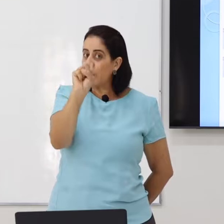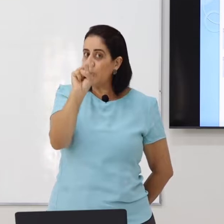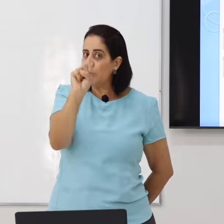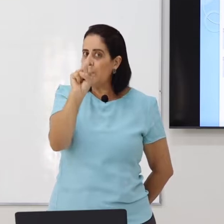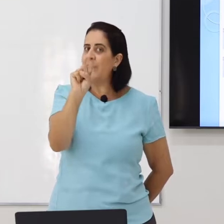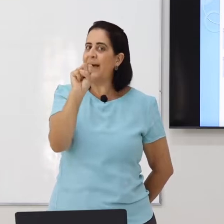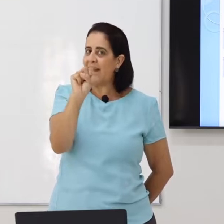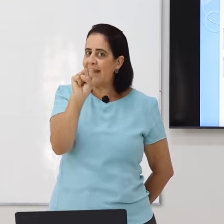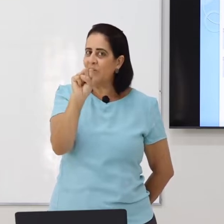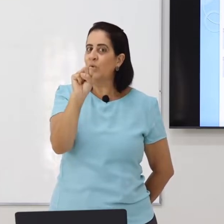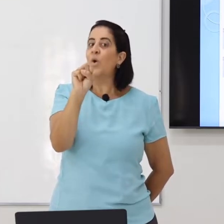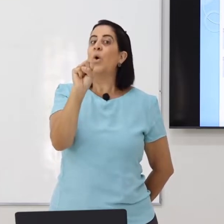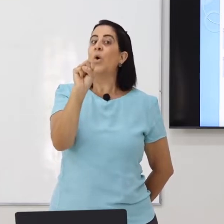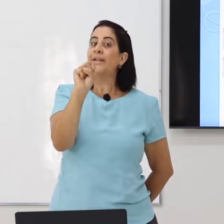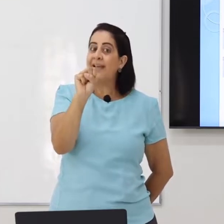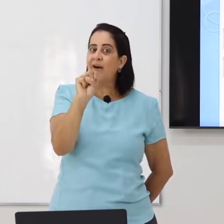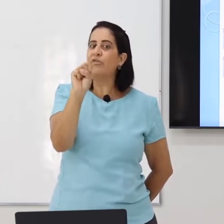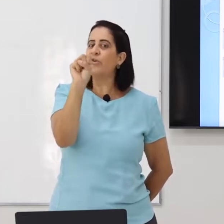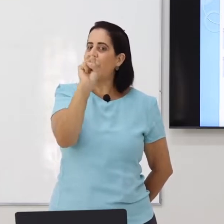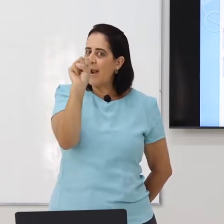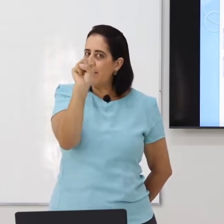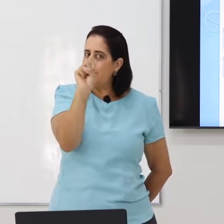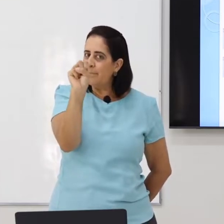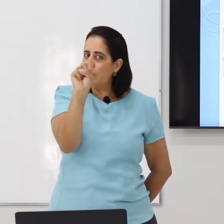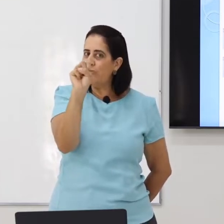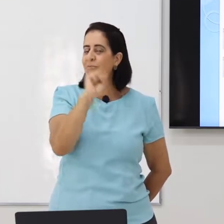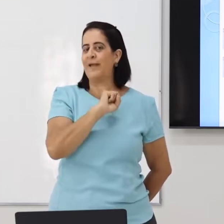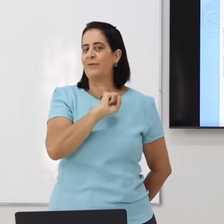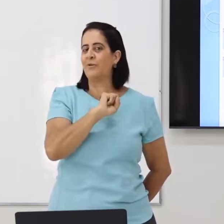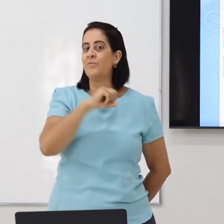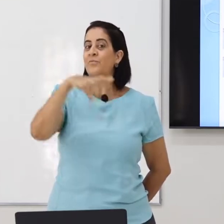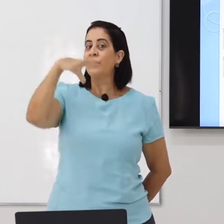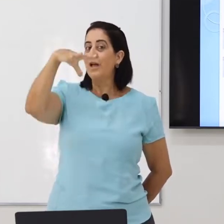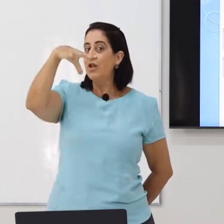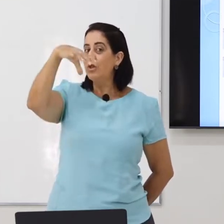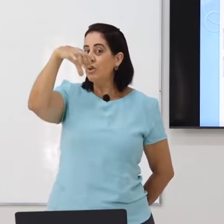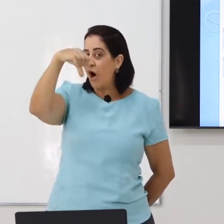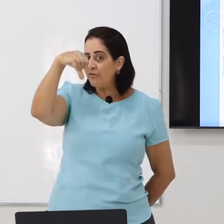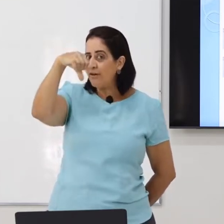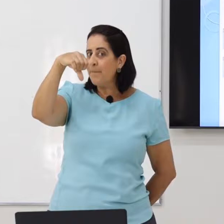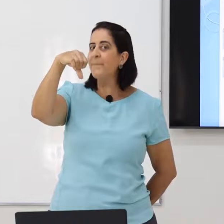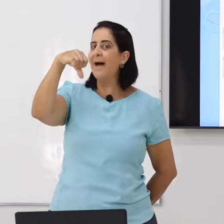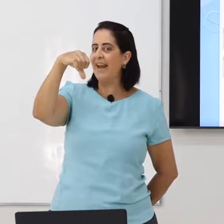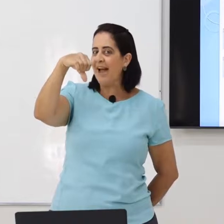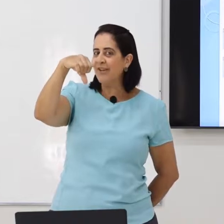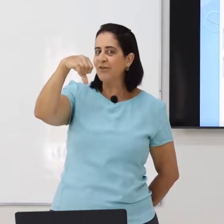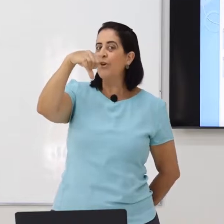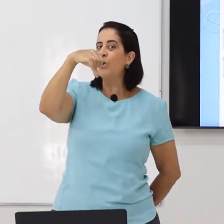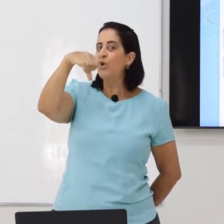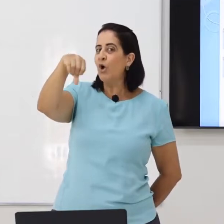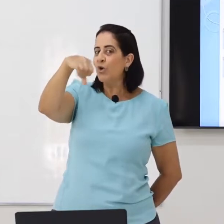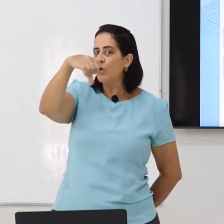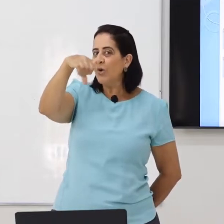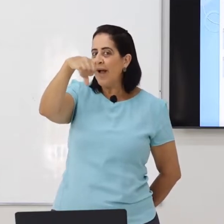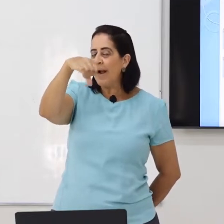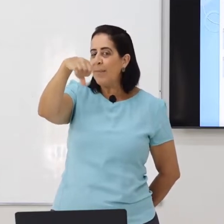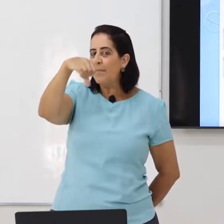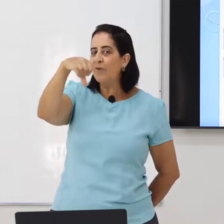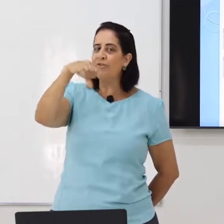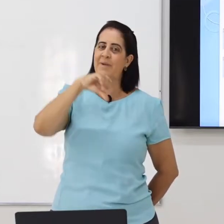8, parado. Oitavo lugar, movimento. 9, parado. Nono lugar,